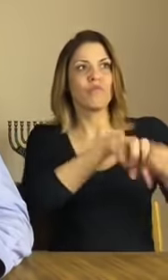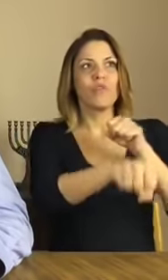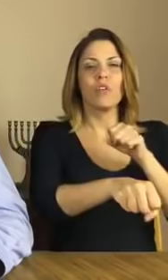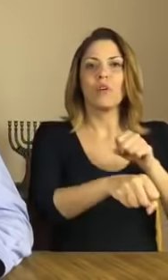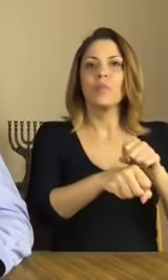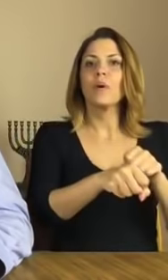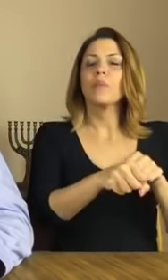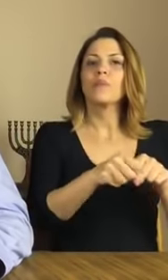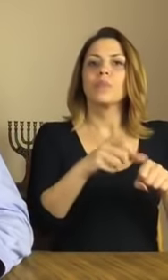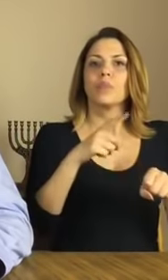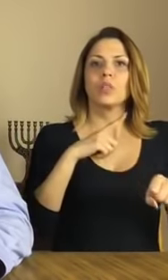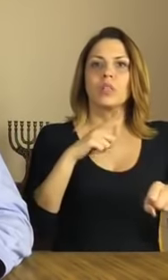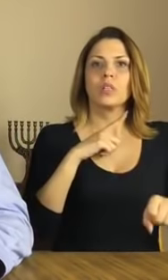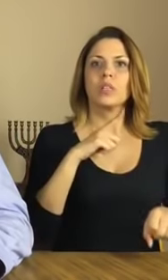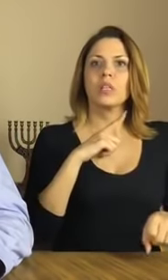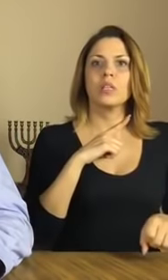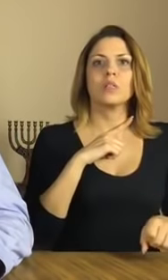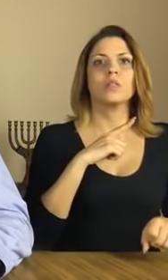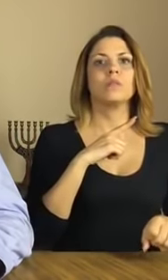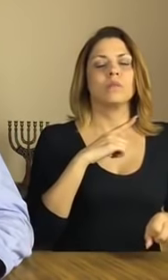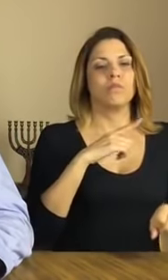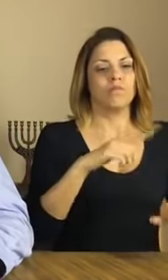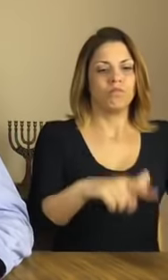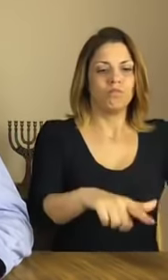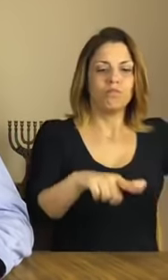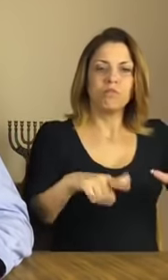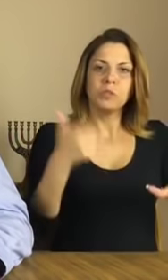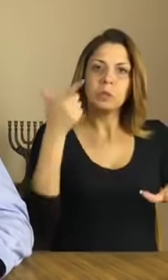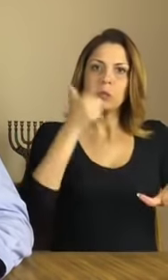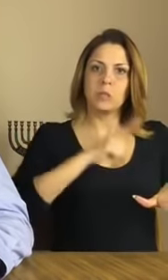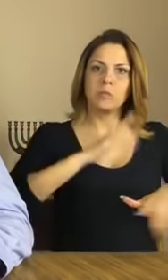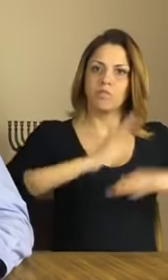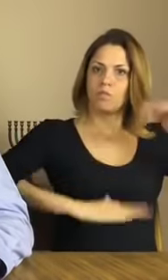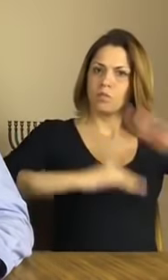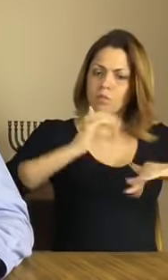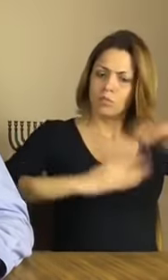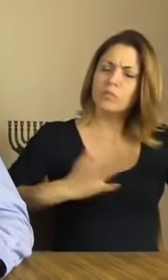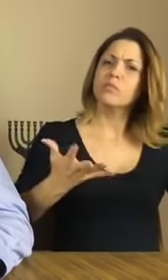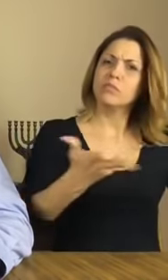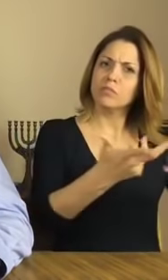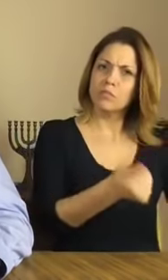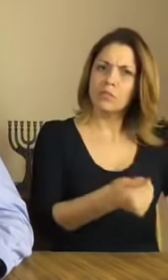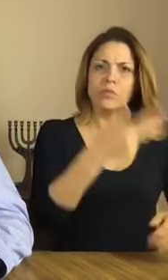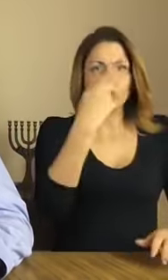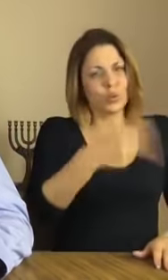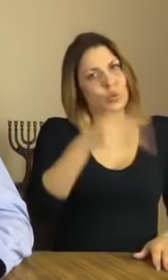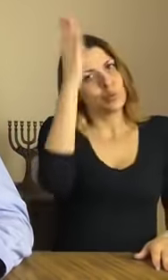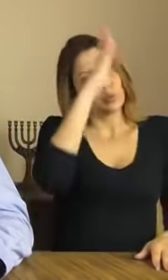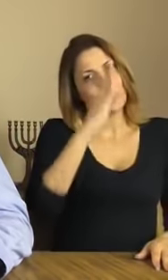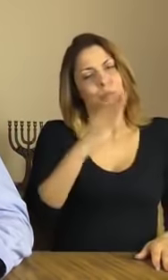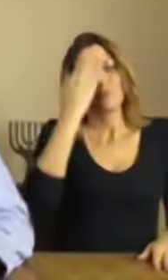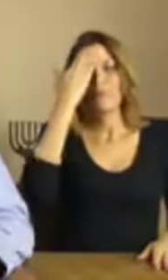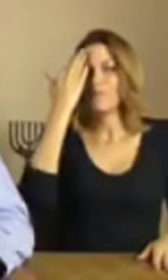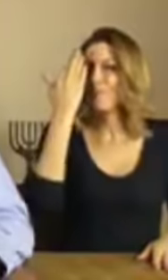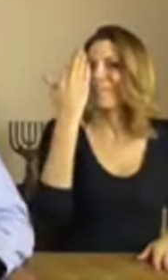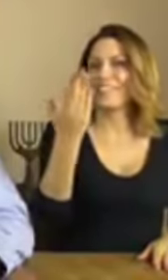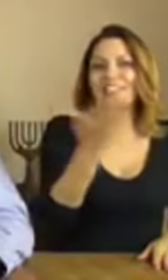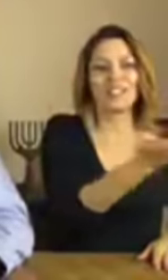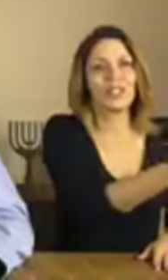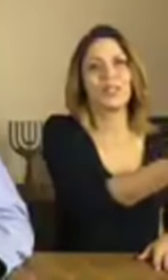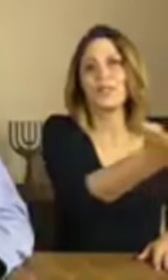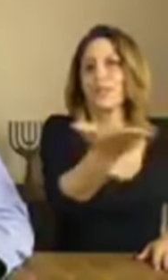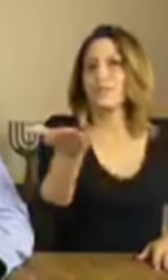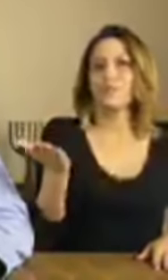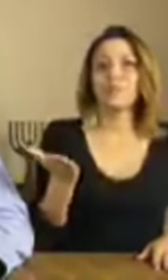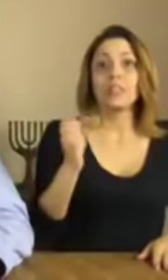ser alguém produtivo para cima e fala o seu país meu muito obrigado a todos vocês